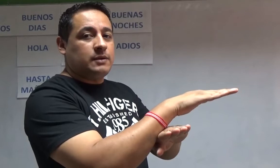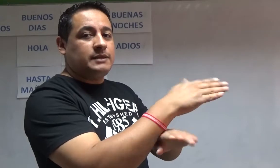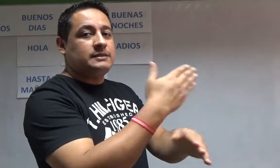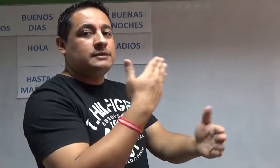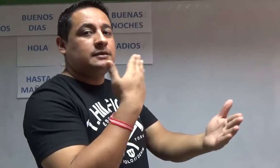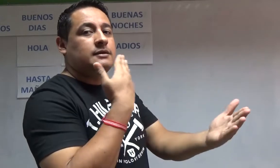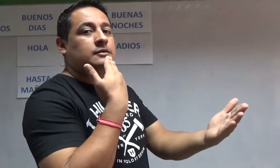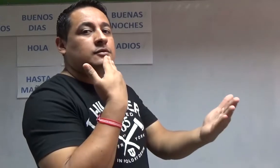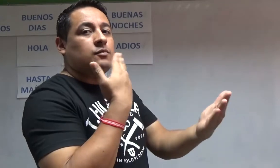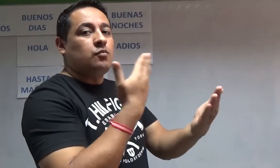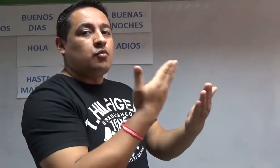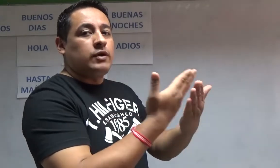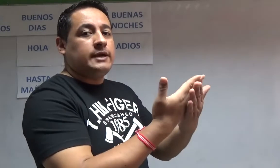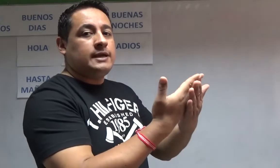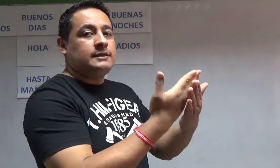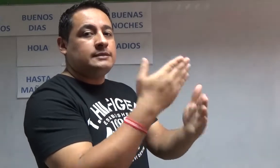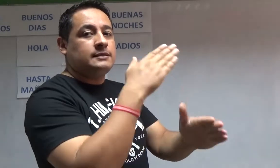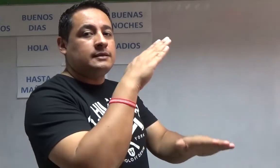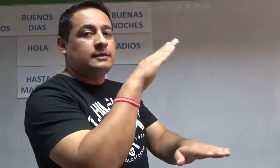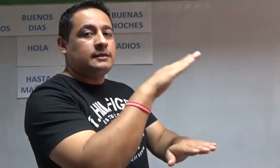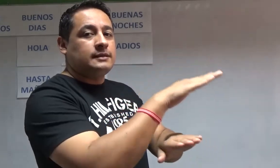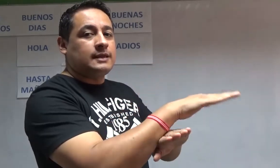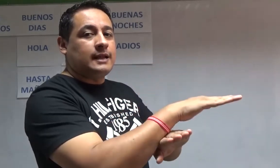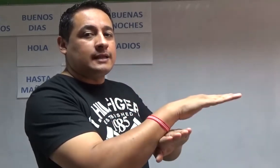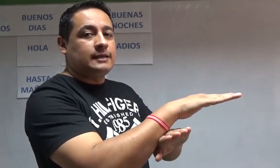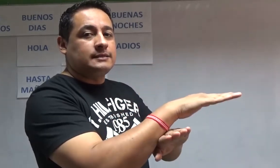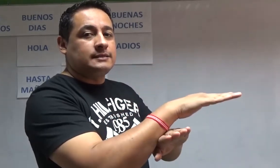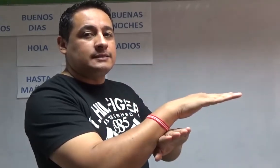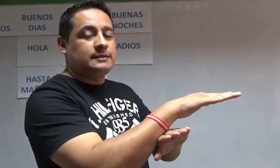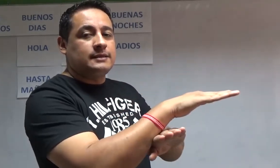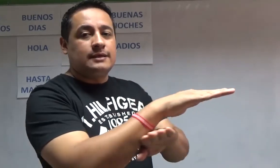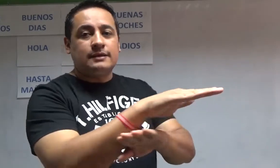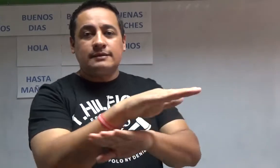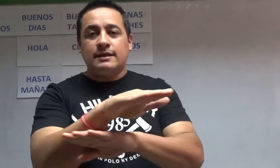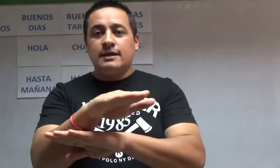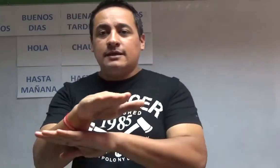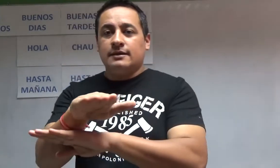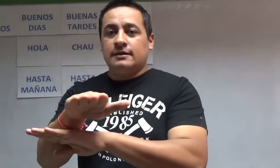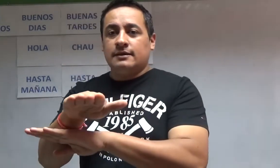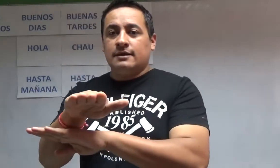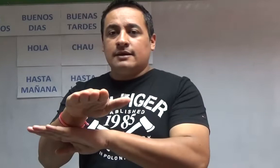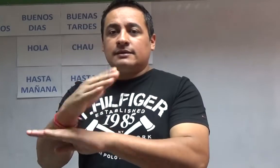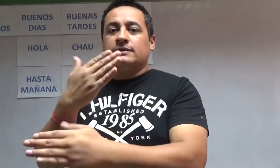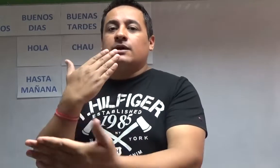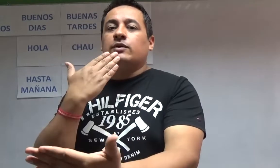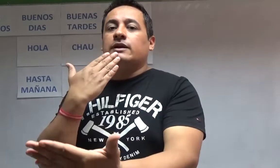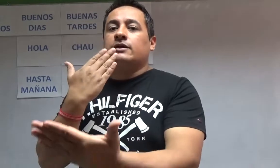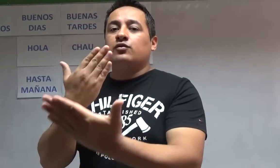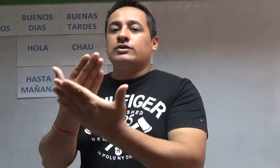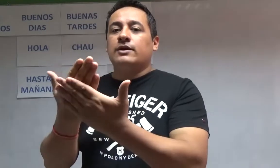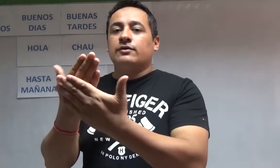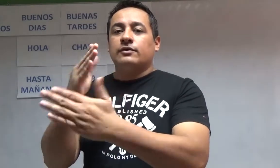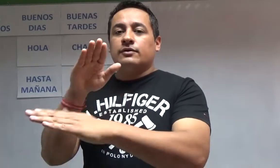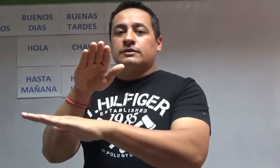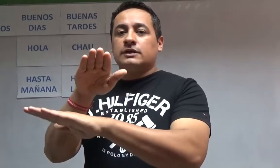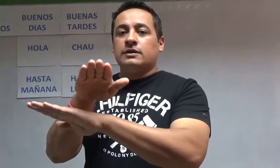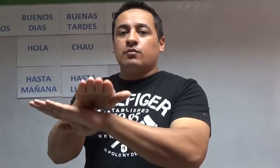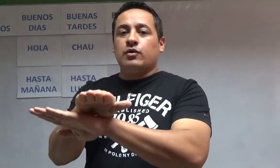vez, buenas tardes. ¿Sí? Si se da cuenta, es cruzado. ¿Sí?